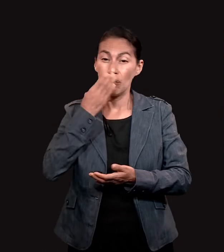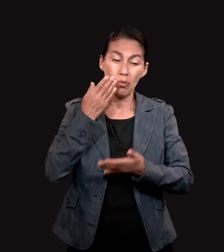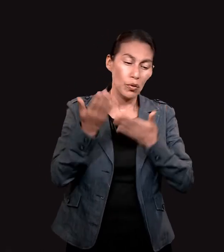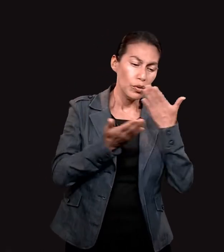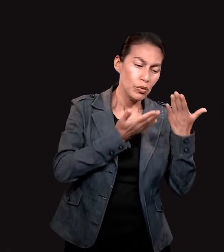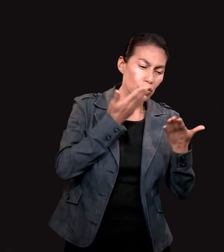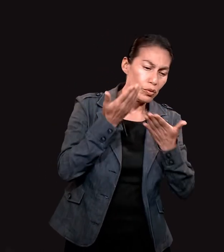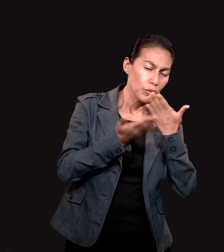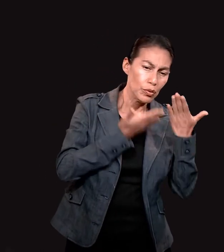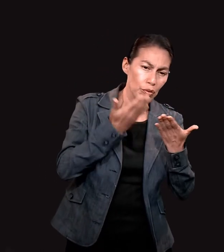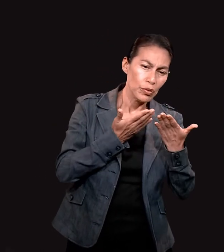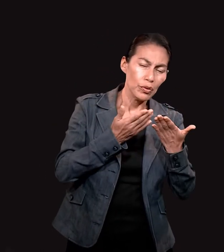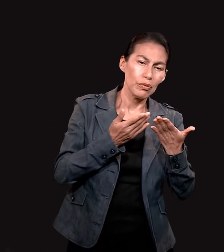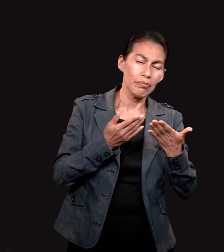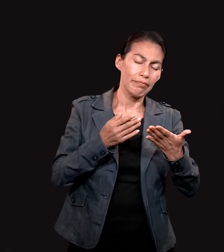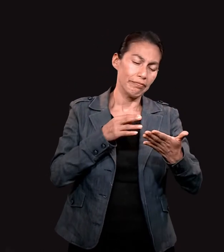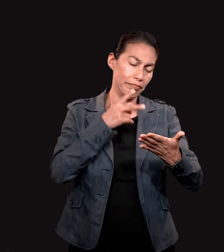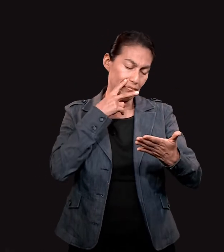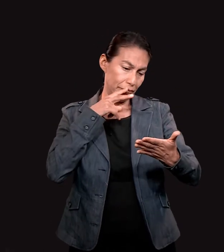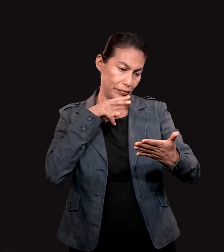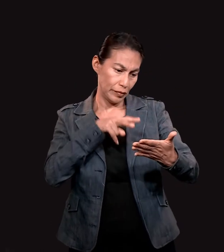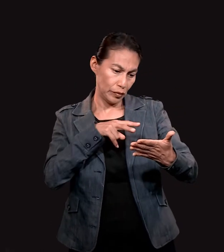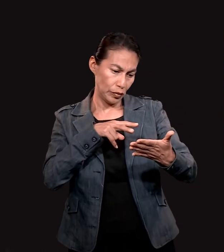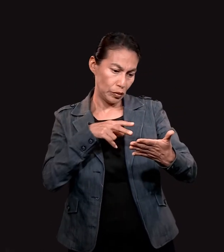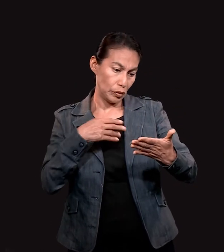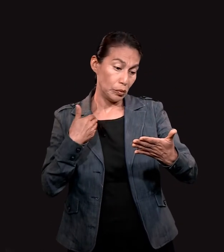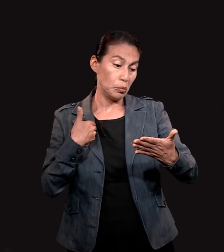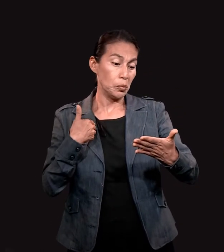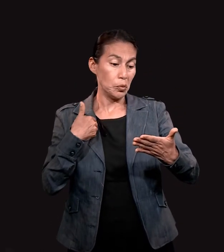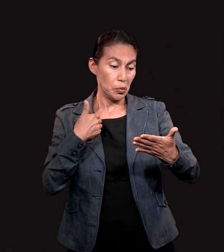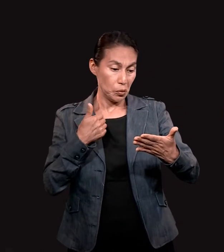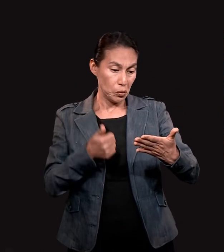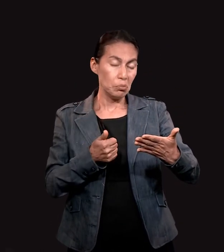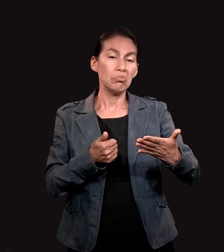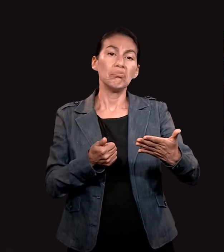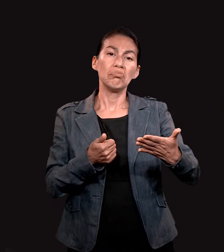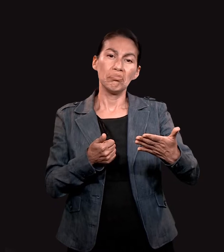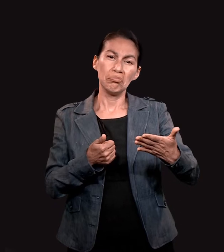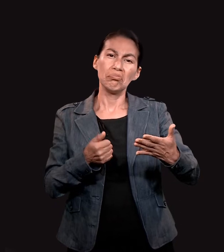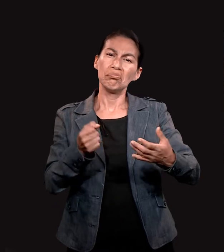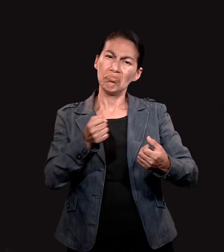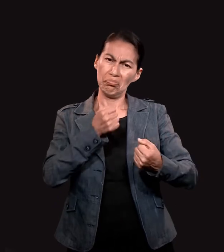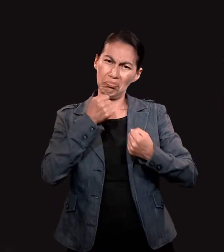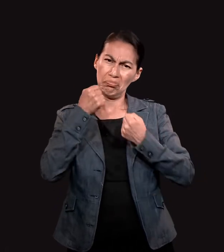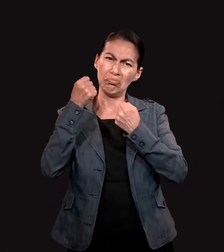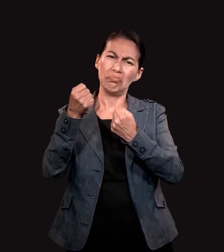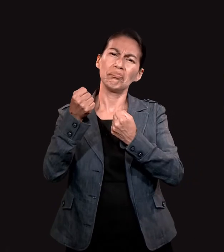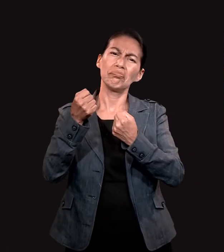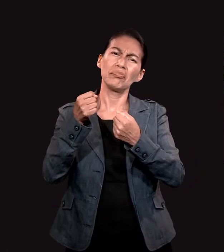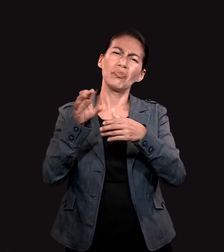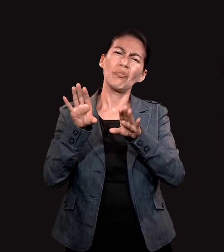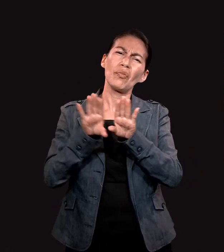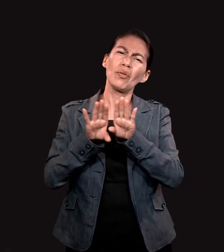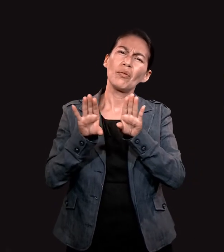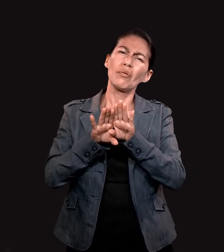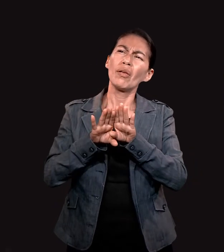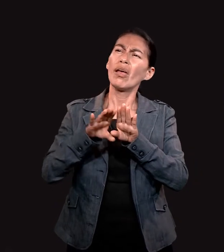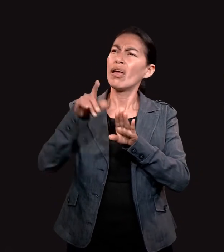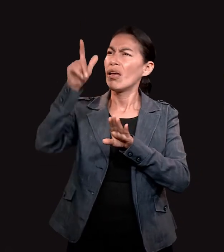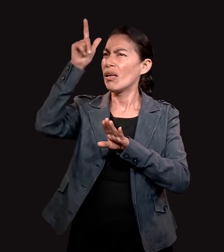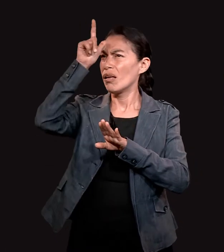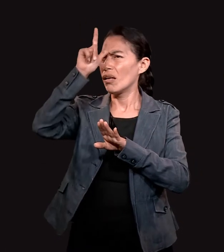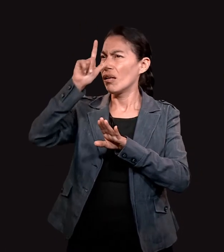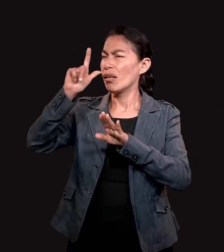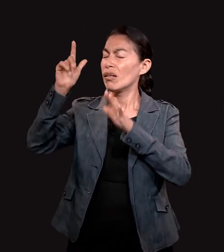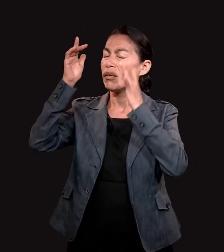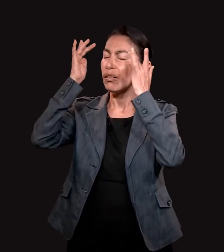oración y el estudio de la Biblia, uno ve la palabra de Dios viva, ¿verdad?,